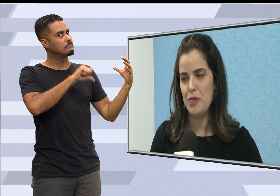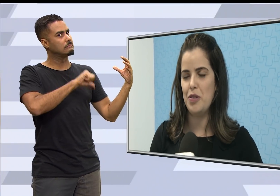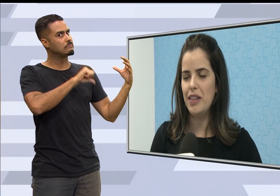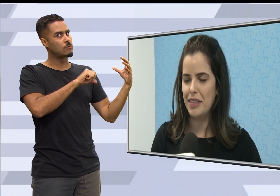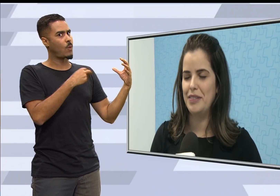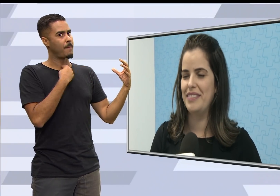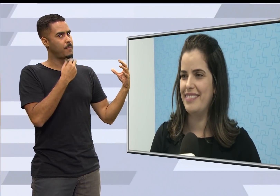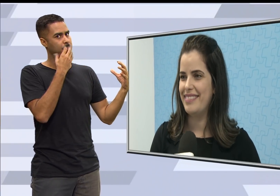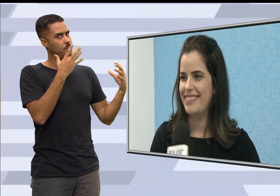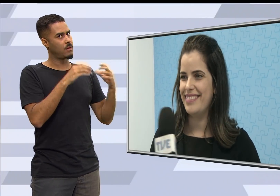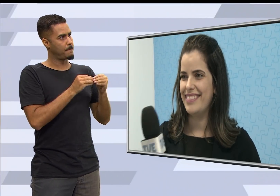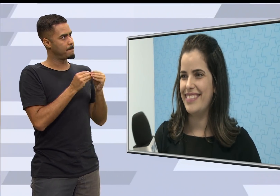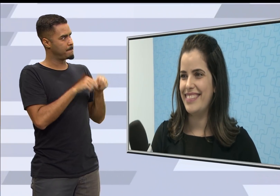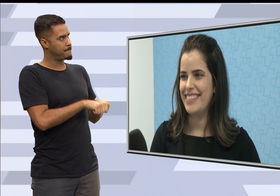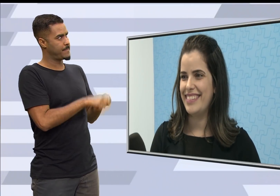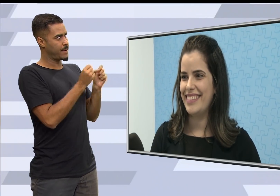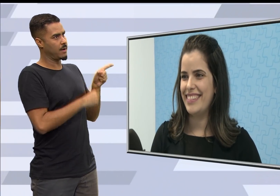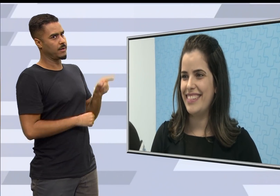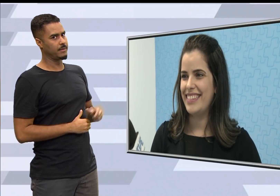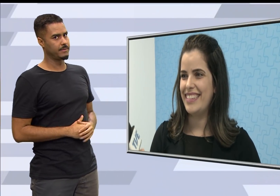está prejudicando.